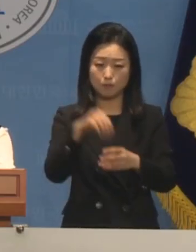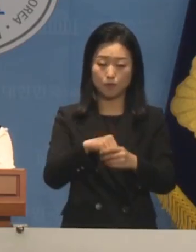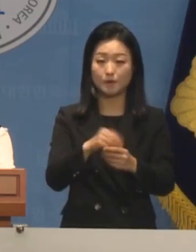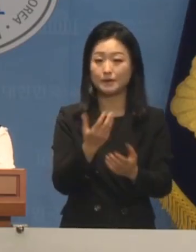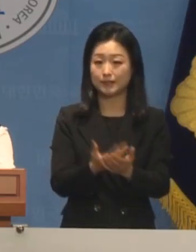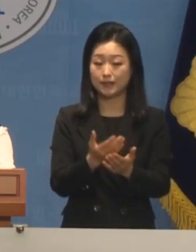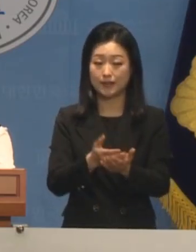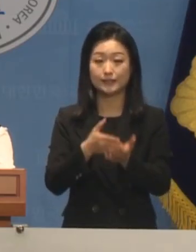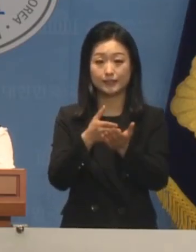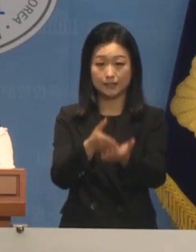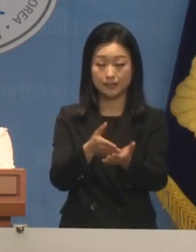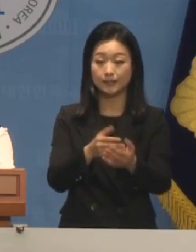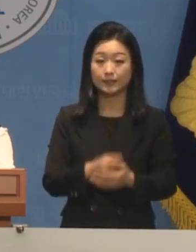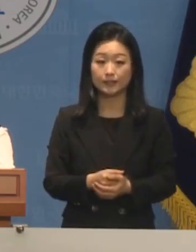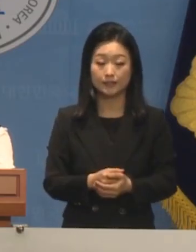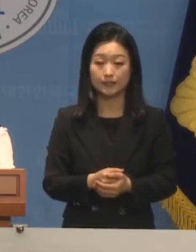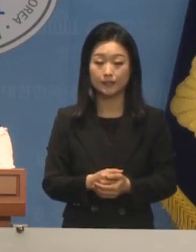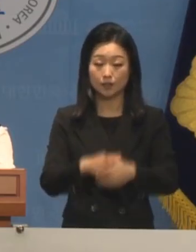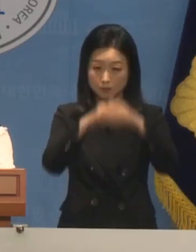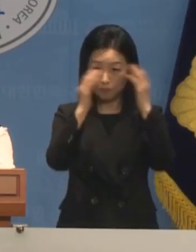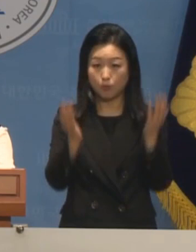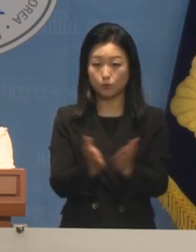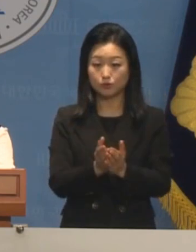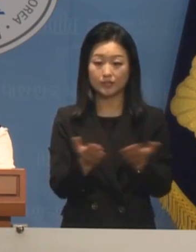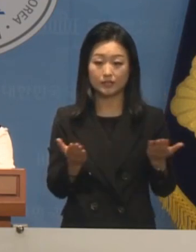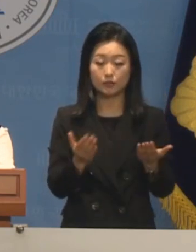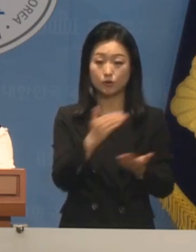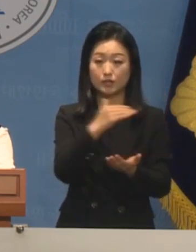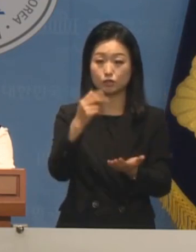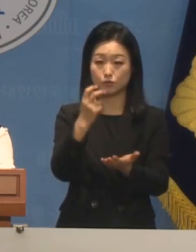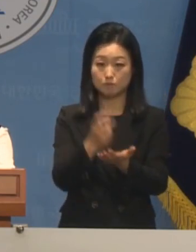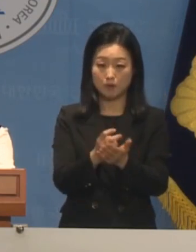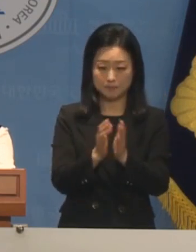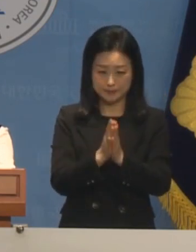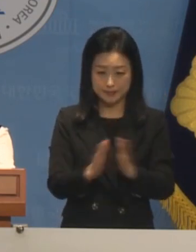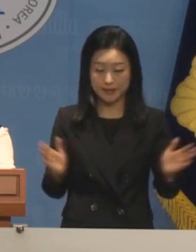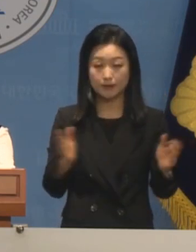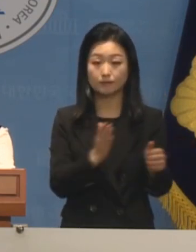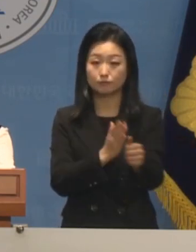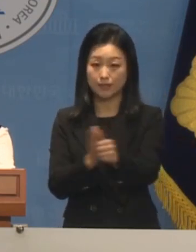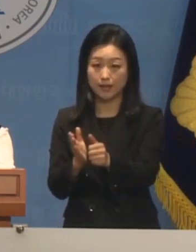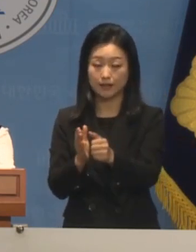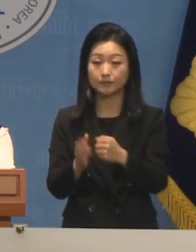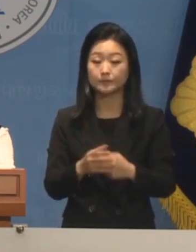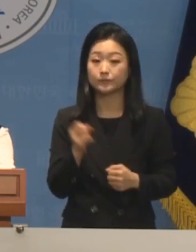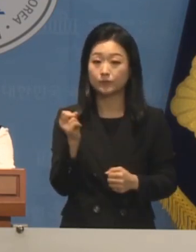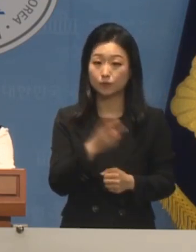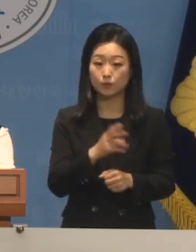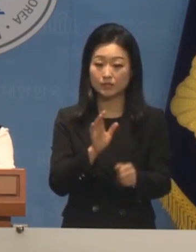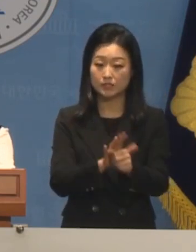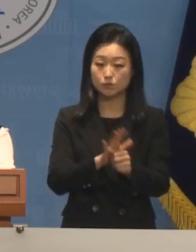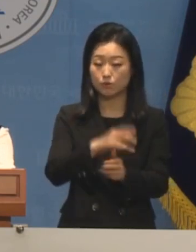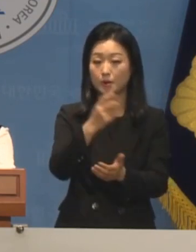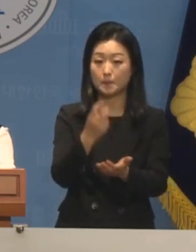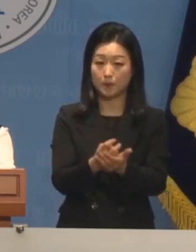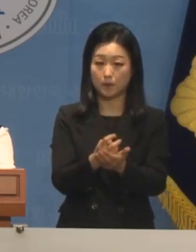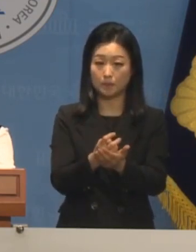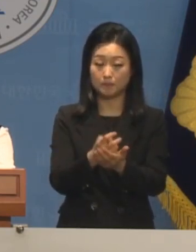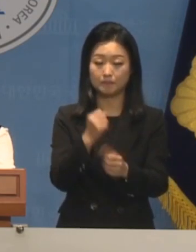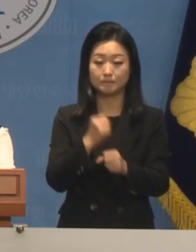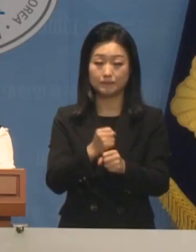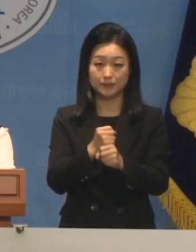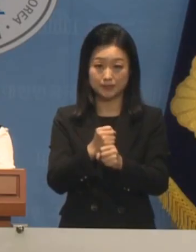규탄하고 모든 사업장에 대한 근로기준법의 전면 시행 의료인력 지원법 개정을 촉구하기 위해이